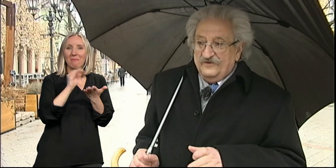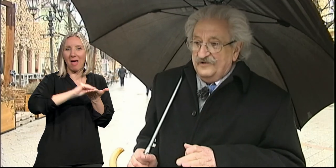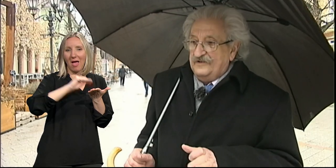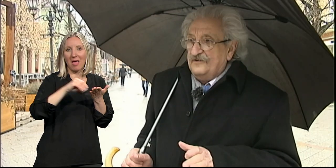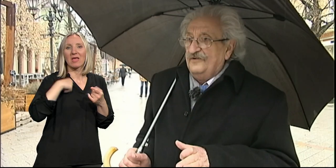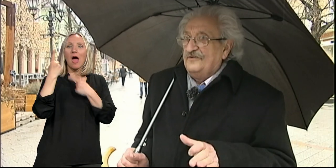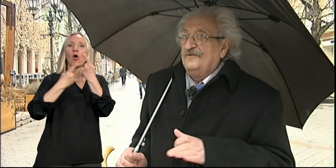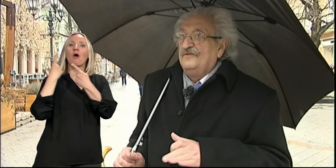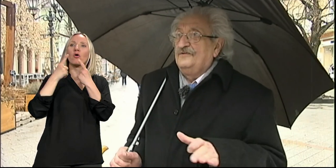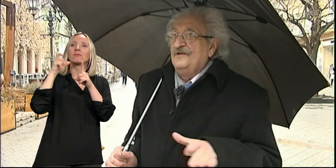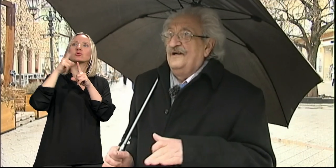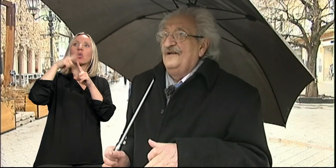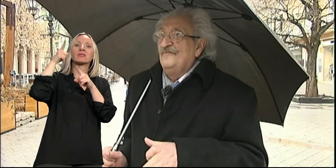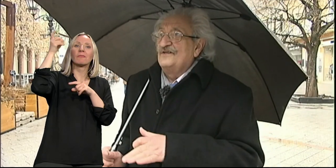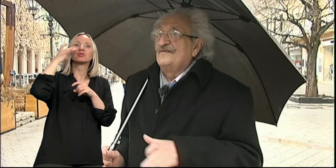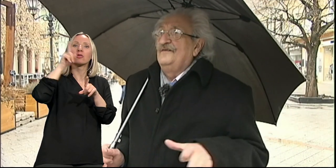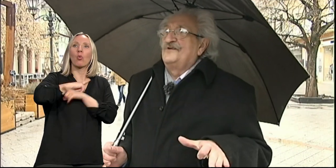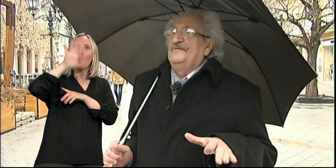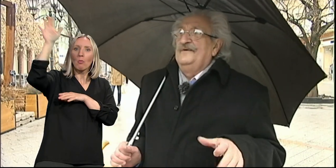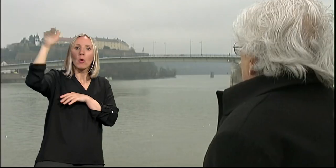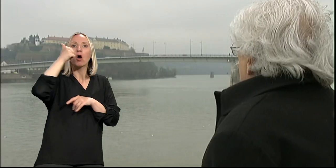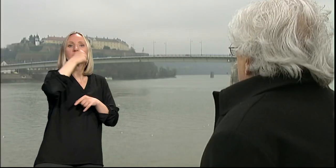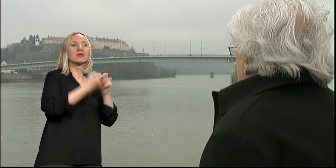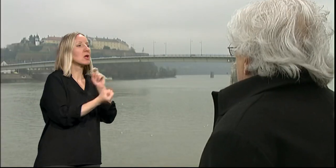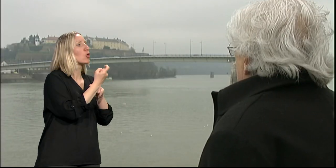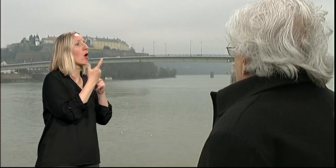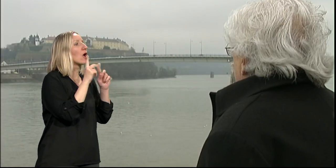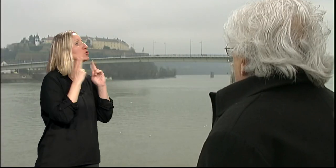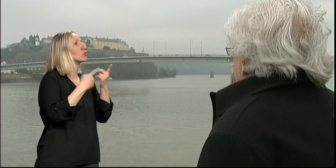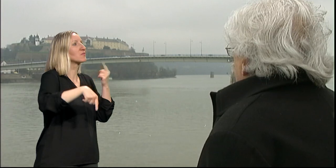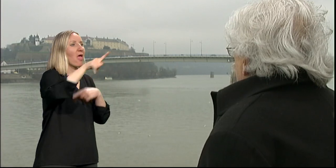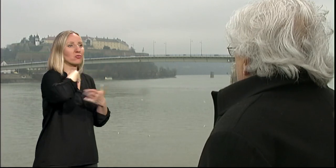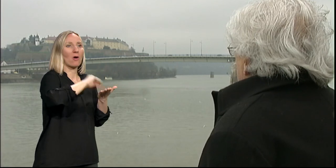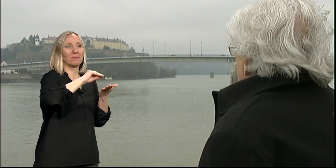mu ja govorim kako je to, otkad njega nema, šta se dešava.